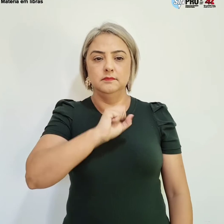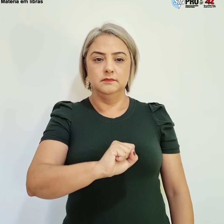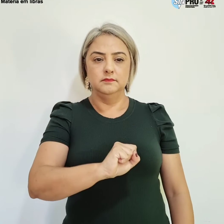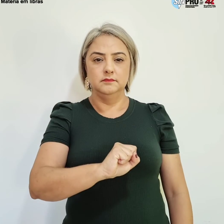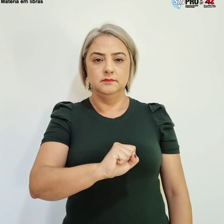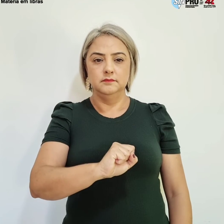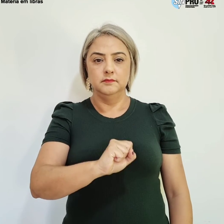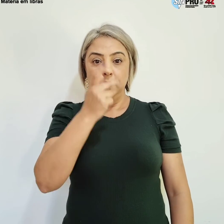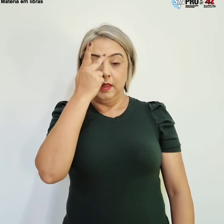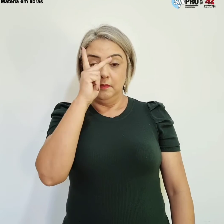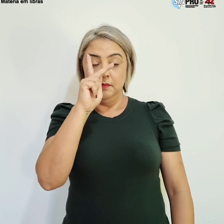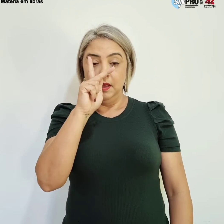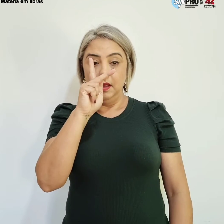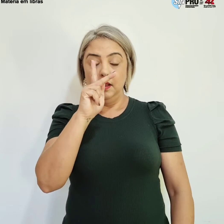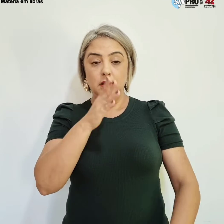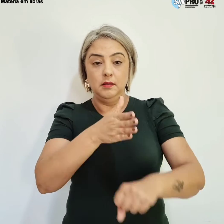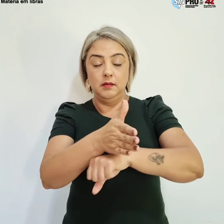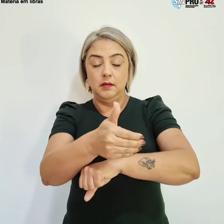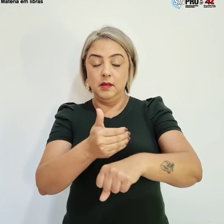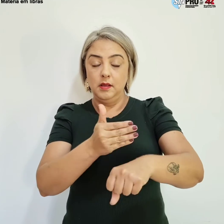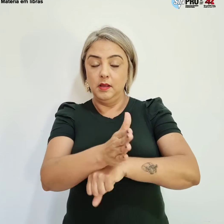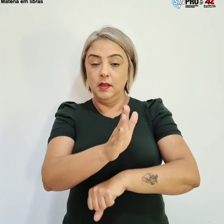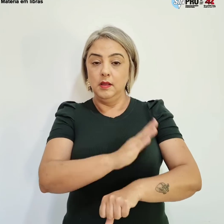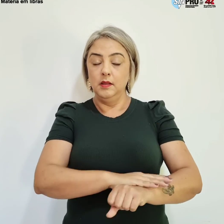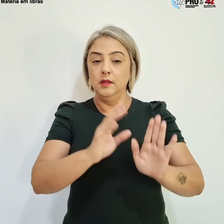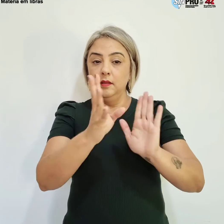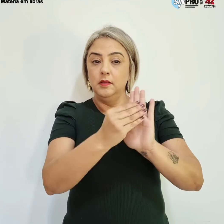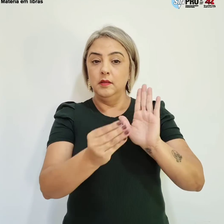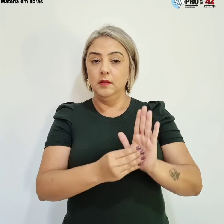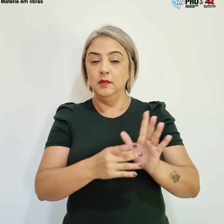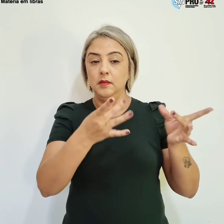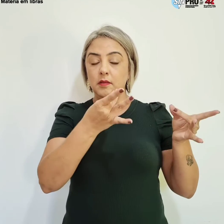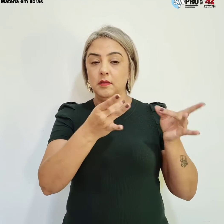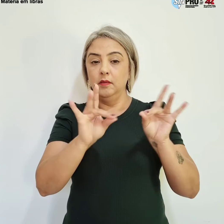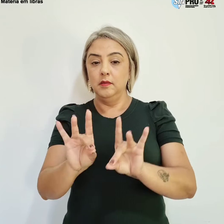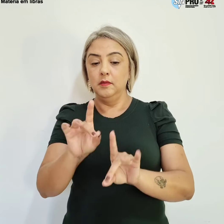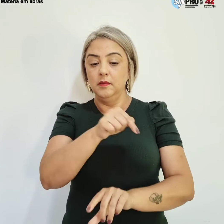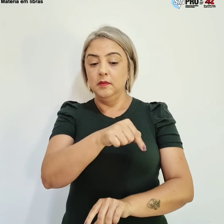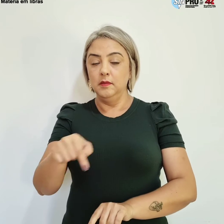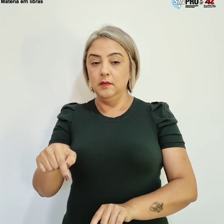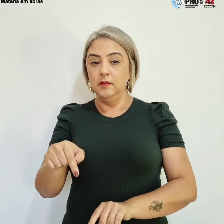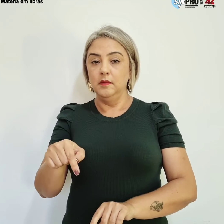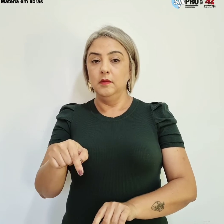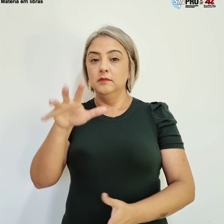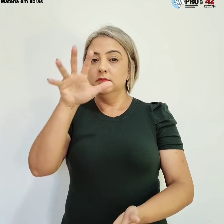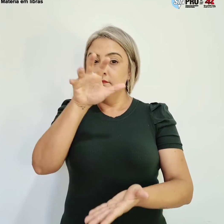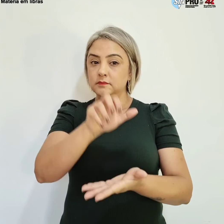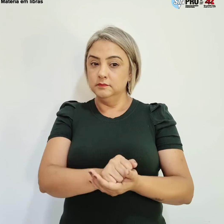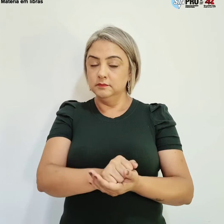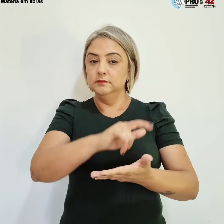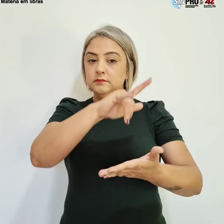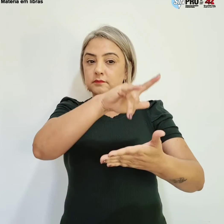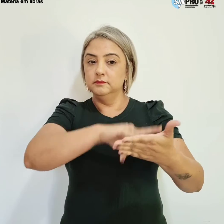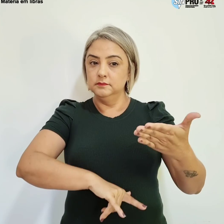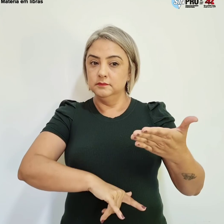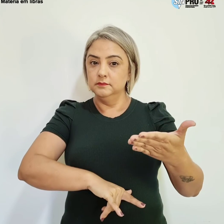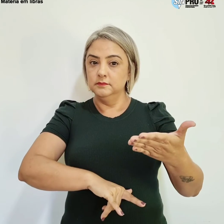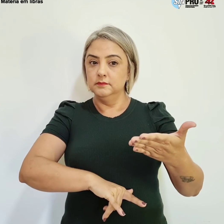Para acessar o conteúdo prévio, clique no link a seguir e faça o download dos documentos. Caderno